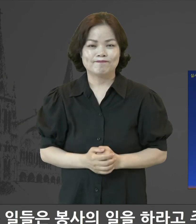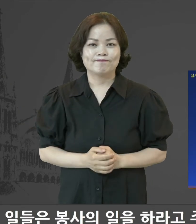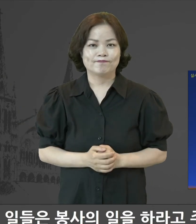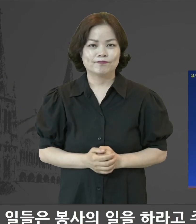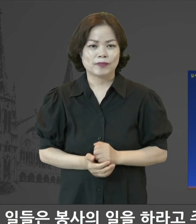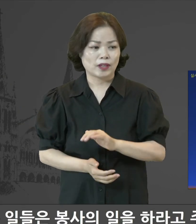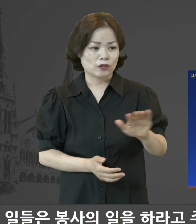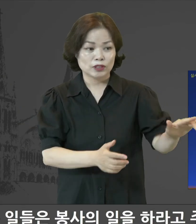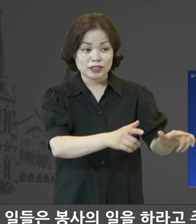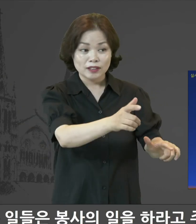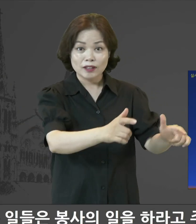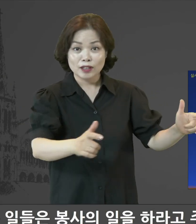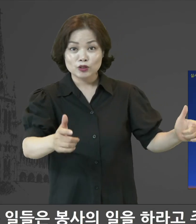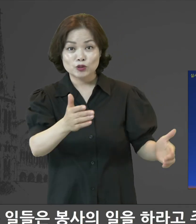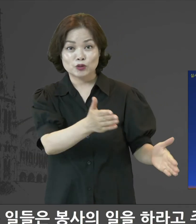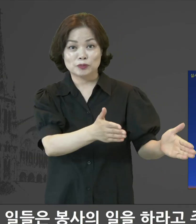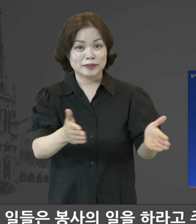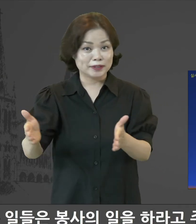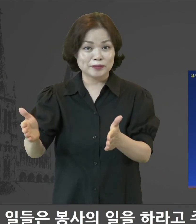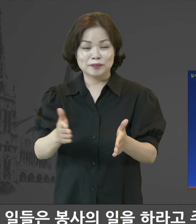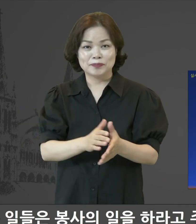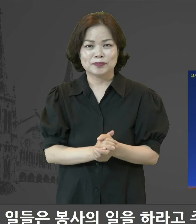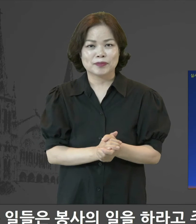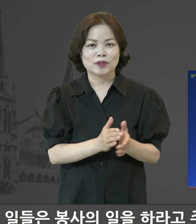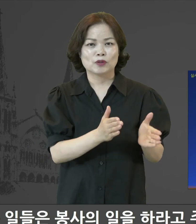우리는 여러 가지 이제 준비들을 해요.